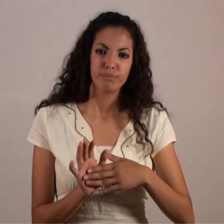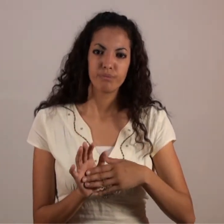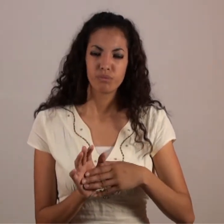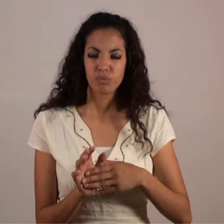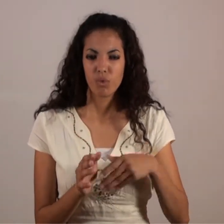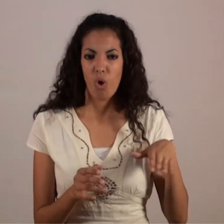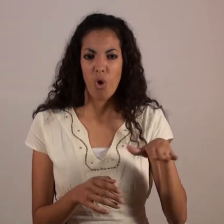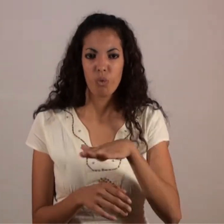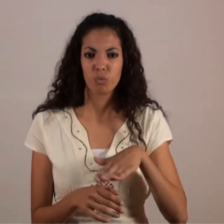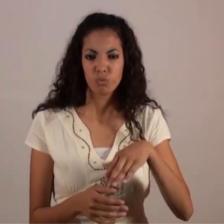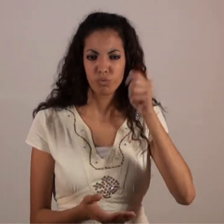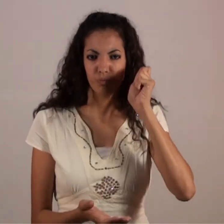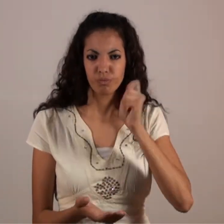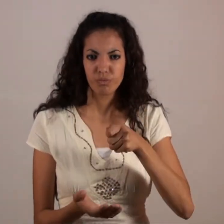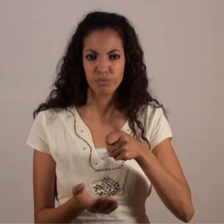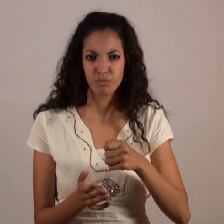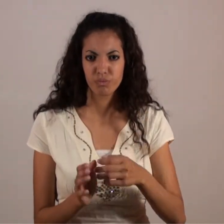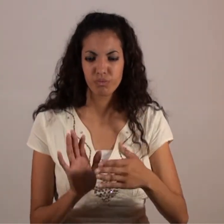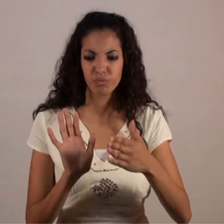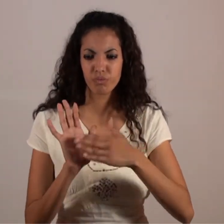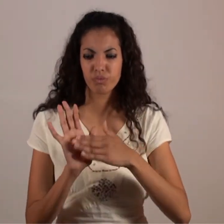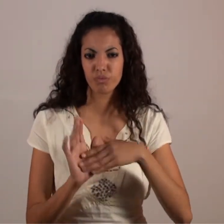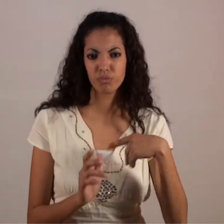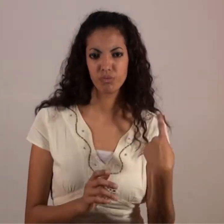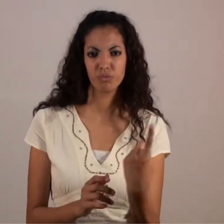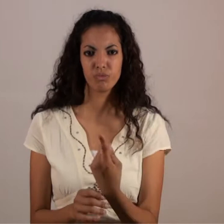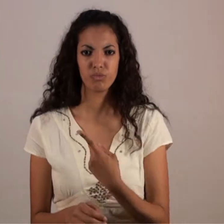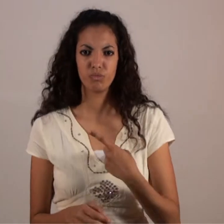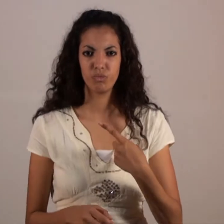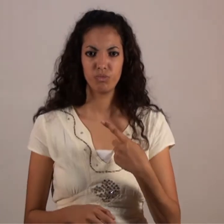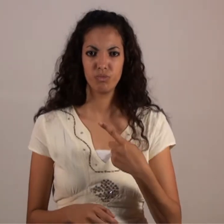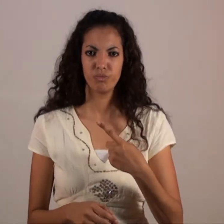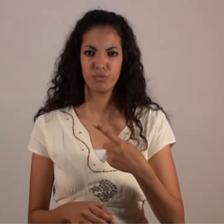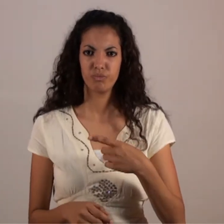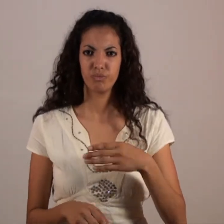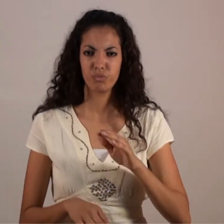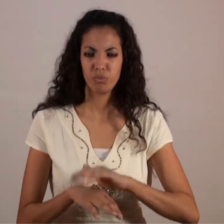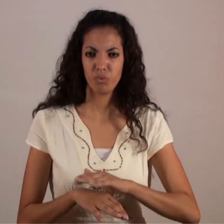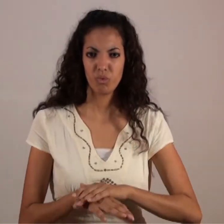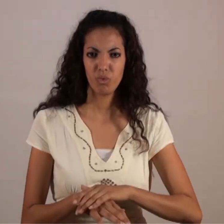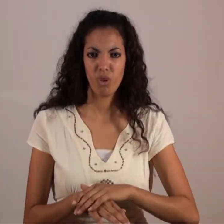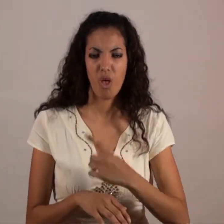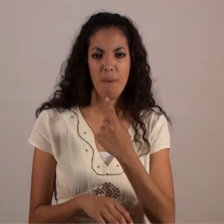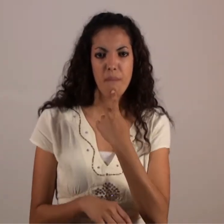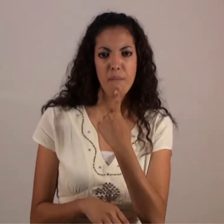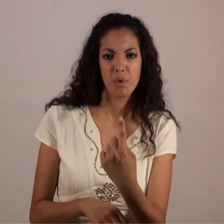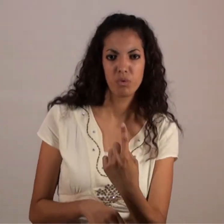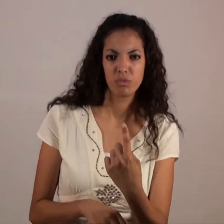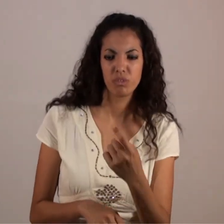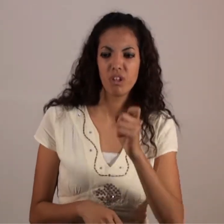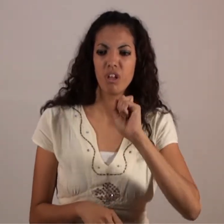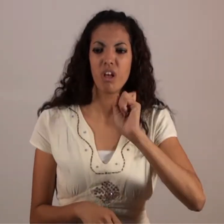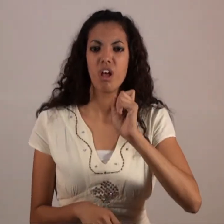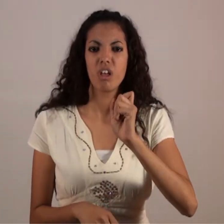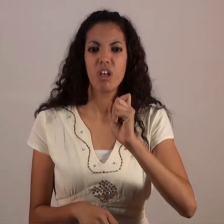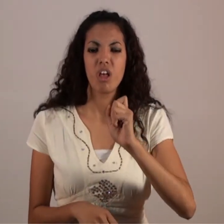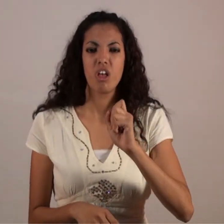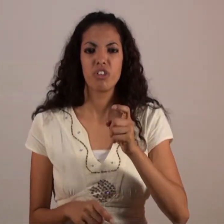debemos visualizarnos como acusados. Se hacen preguntas. ¿Quién está contra nosotros? ¿Quién nos